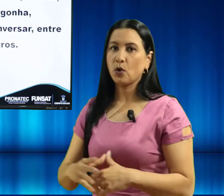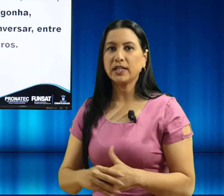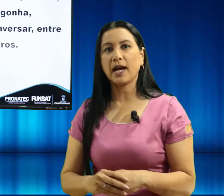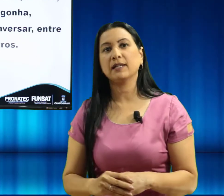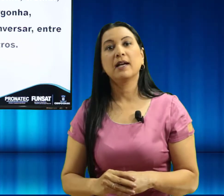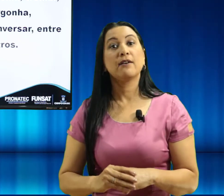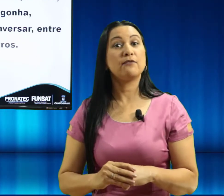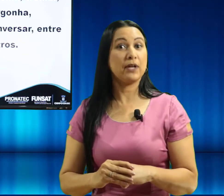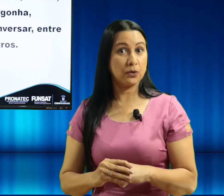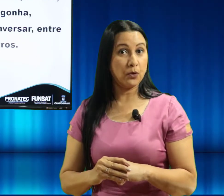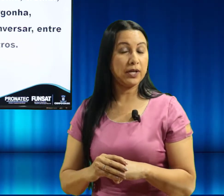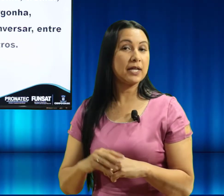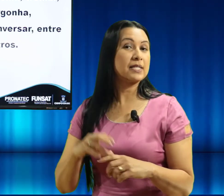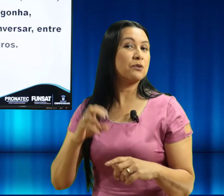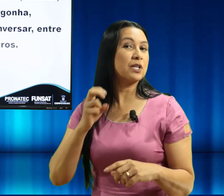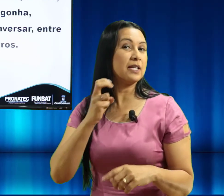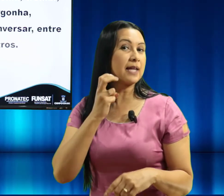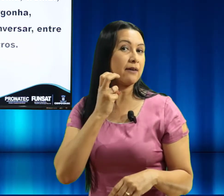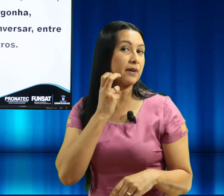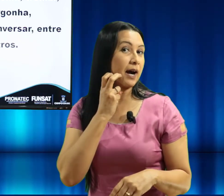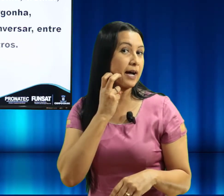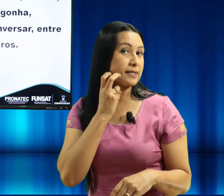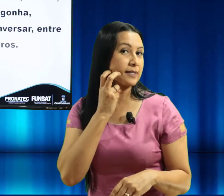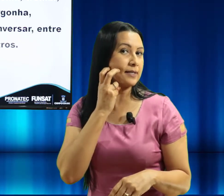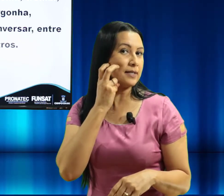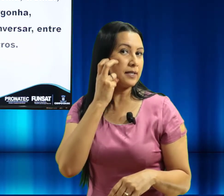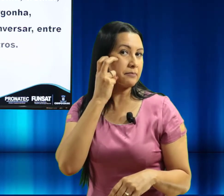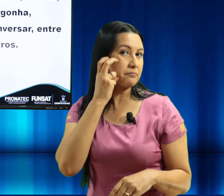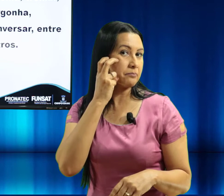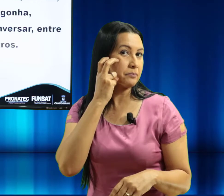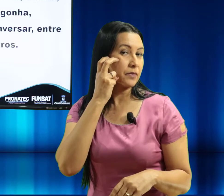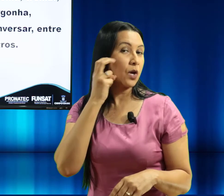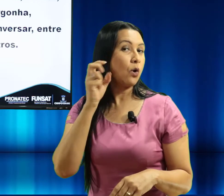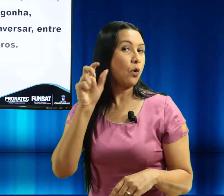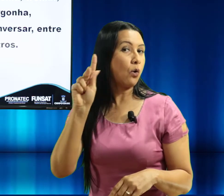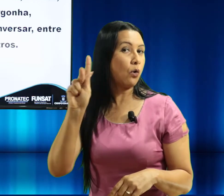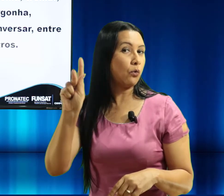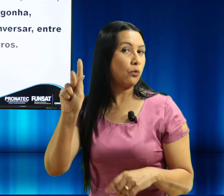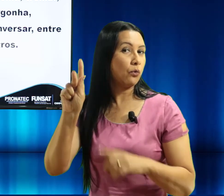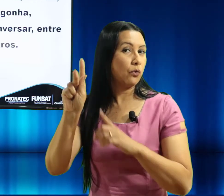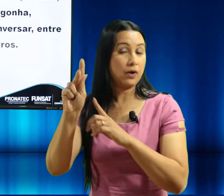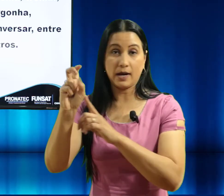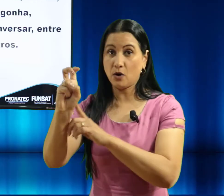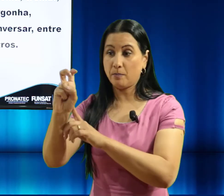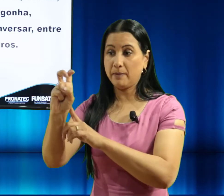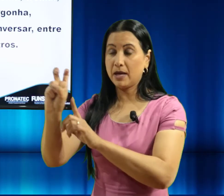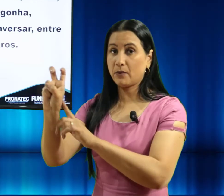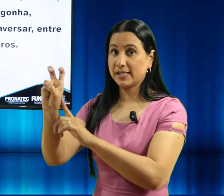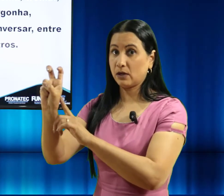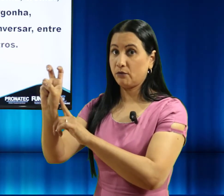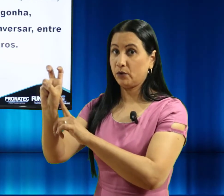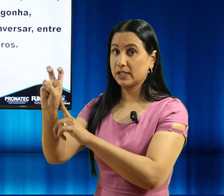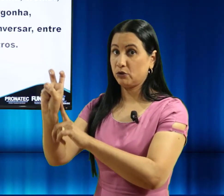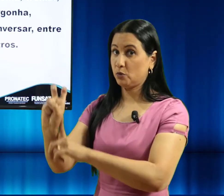Vergonha. Vergonha se utilizava assim, ou, ó, primeiro com essa configuração de